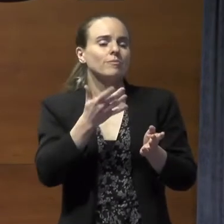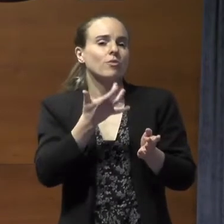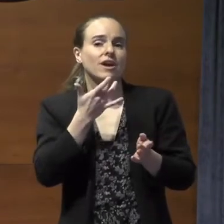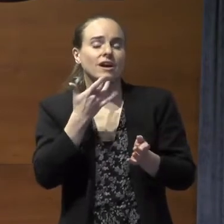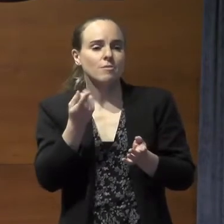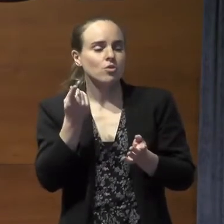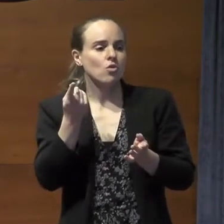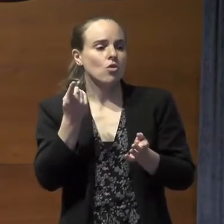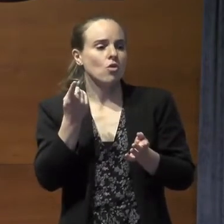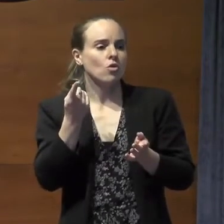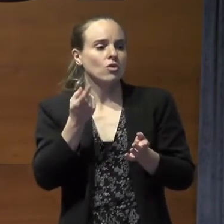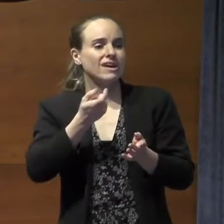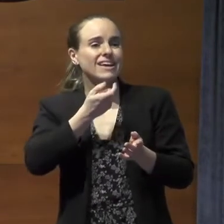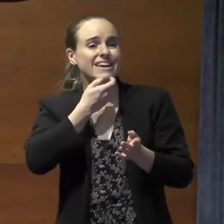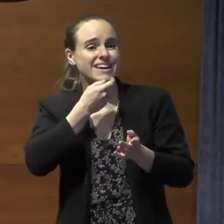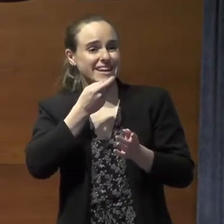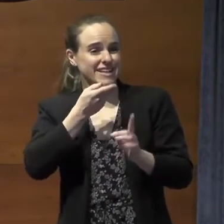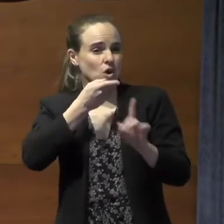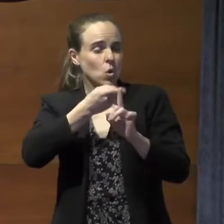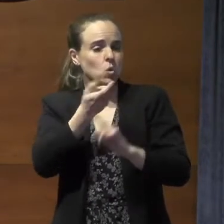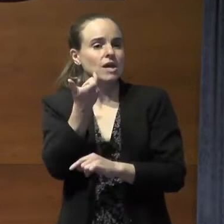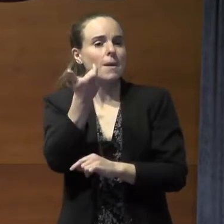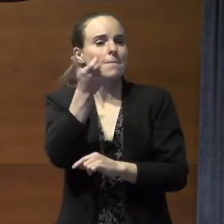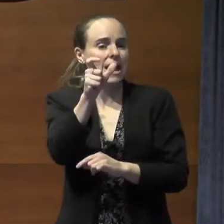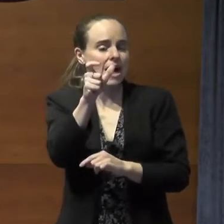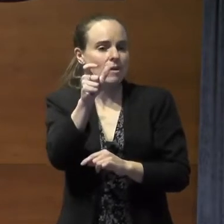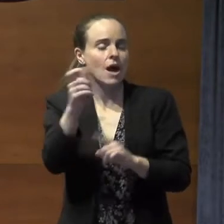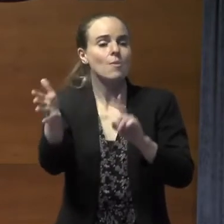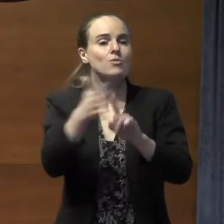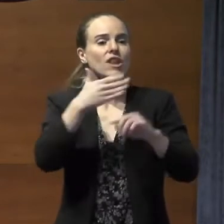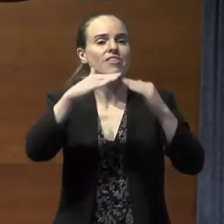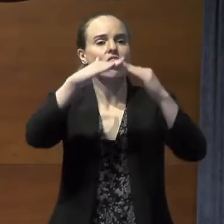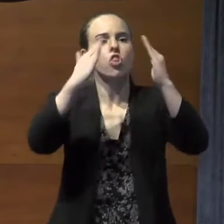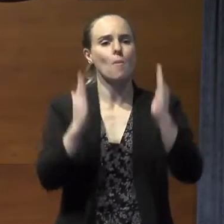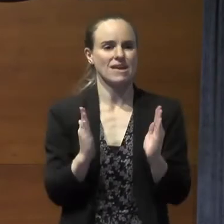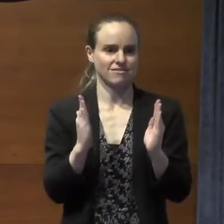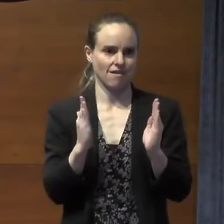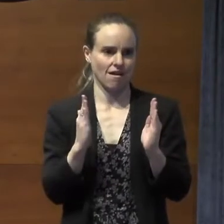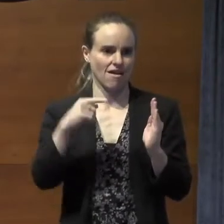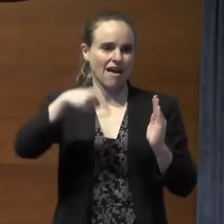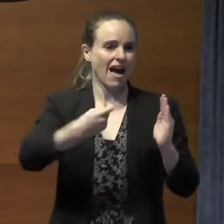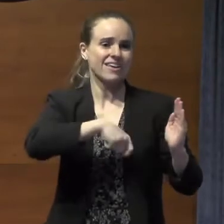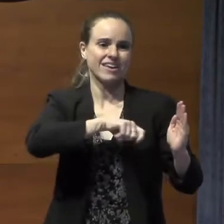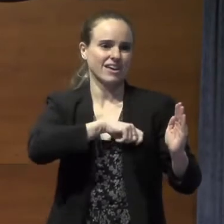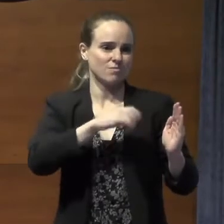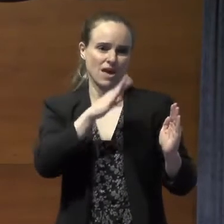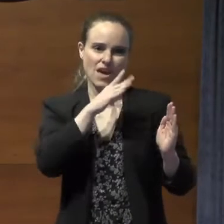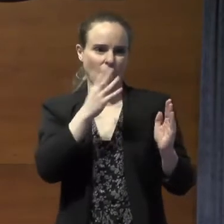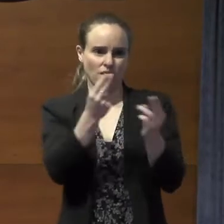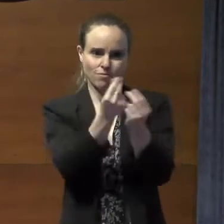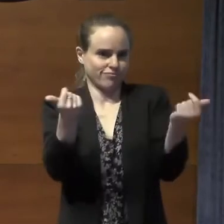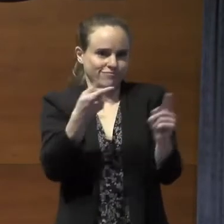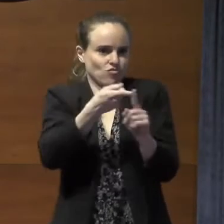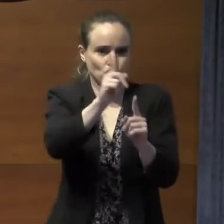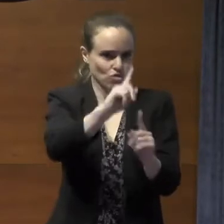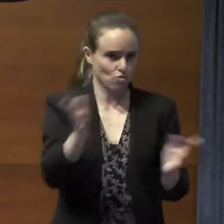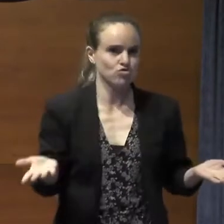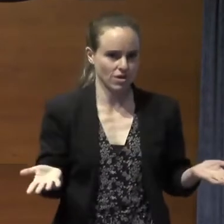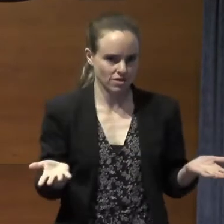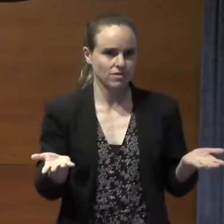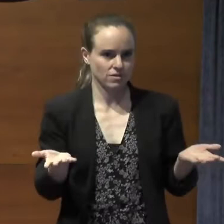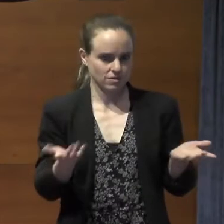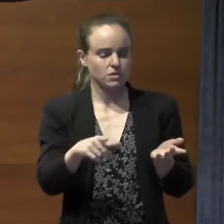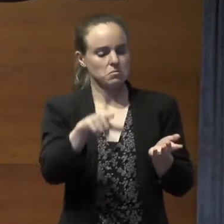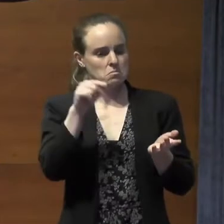doméstica, que por ejemplo es muy usada en el Reino Unido, pero que no se entiende ya su uso en España. Y hemos